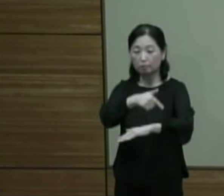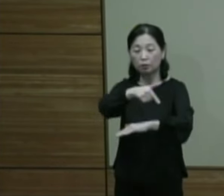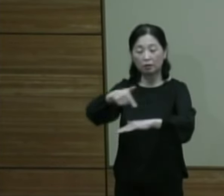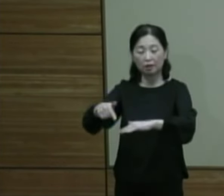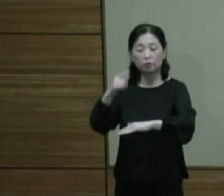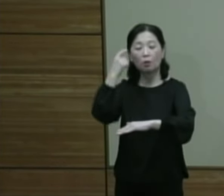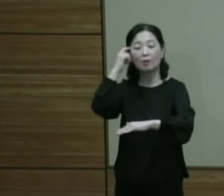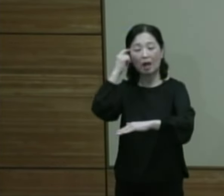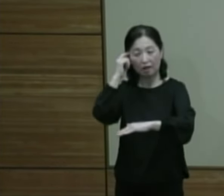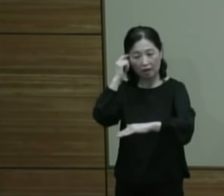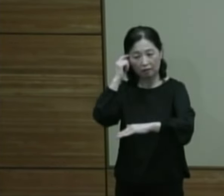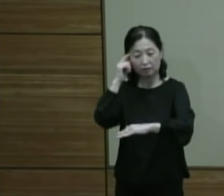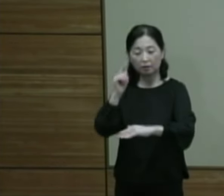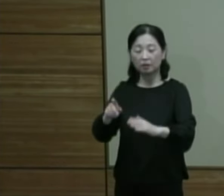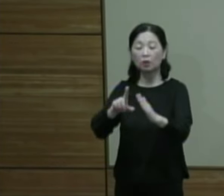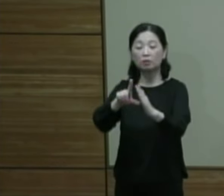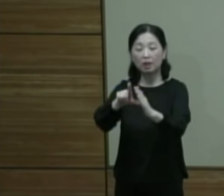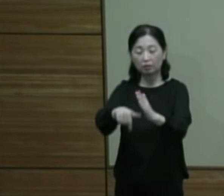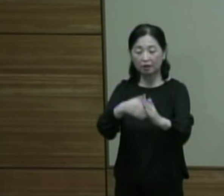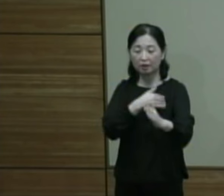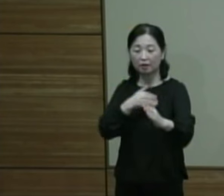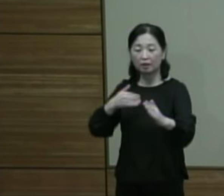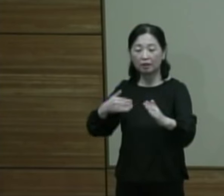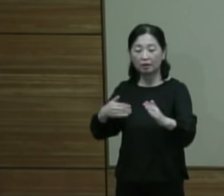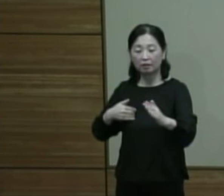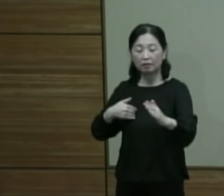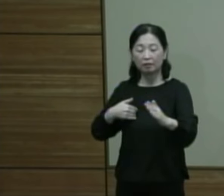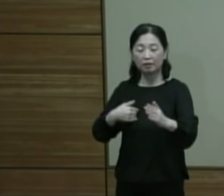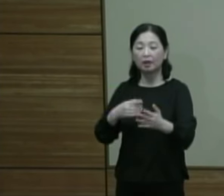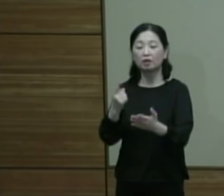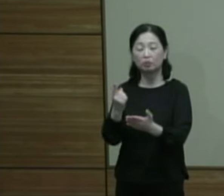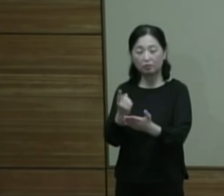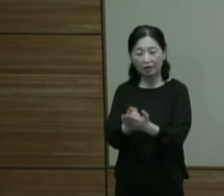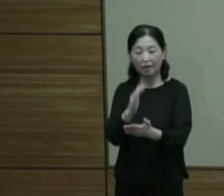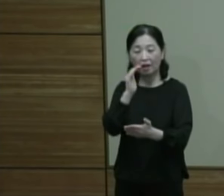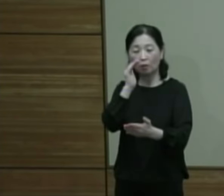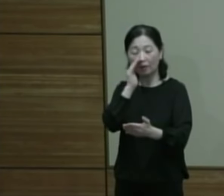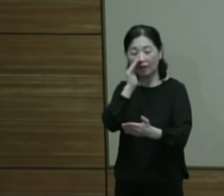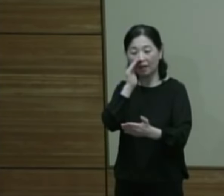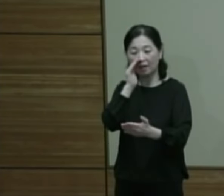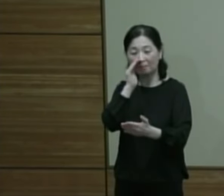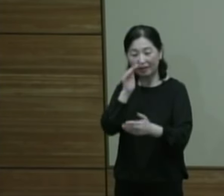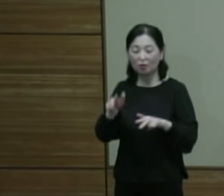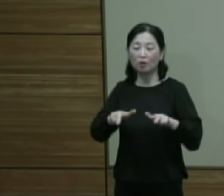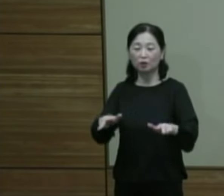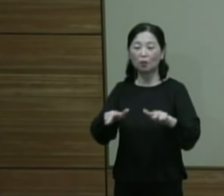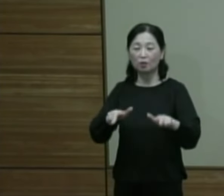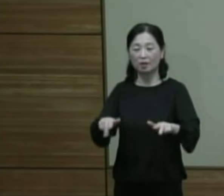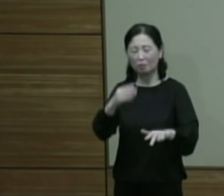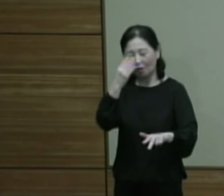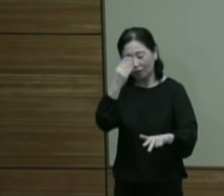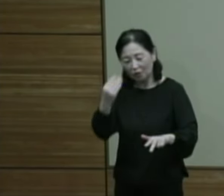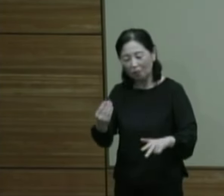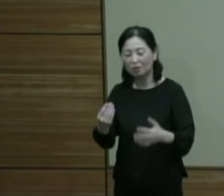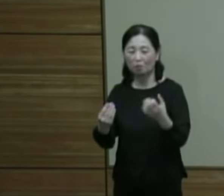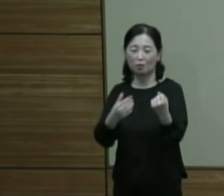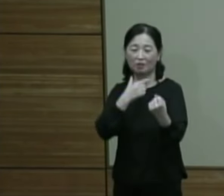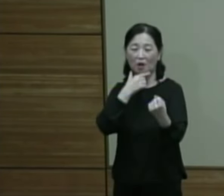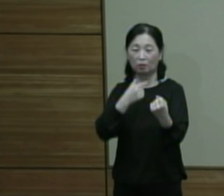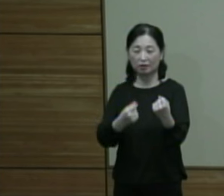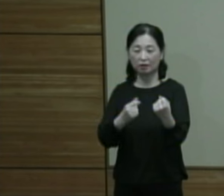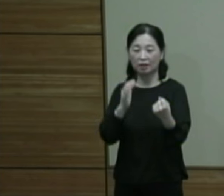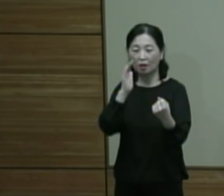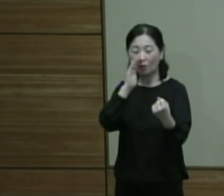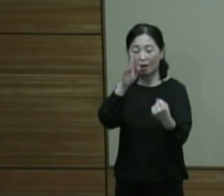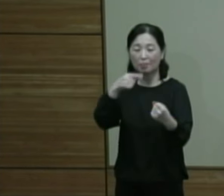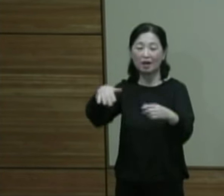中で、できれば和歌山県の行政にも興味を持っていただいてですね、和歌山県